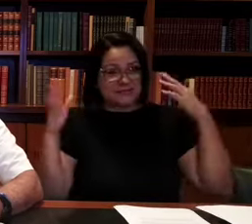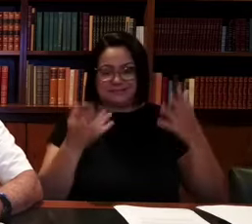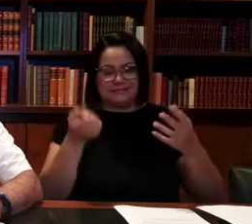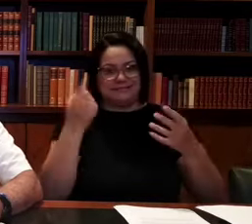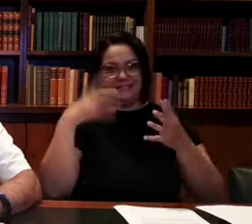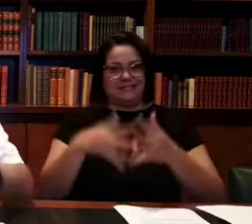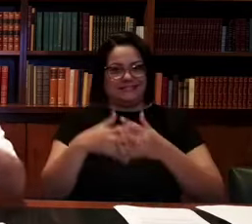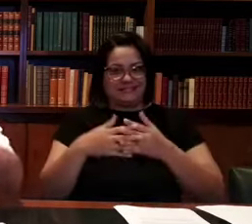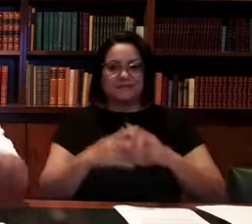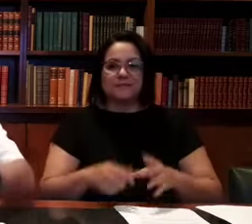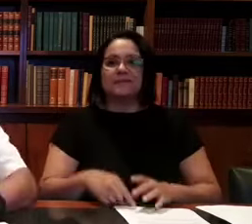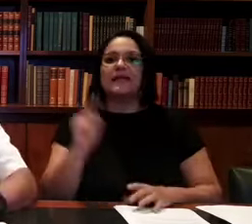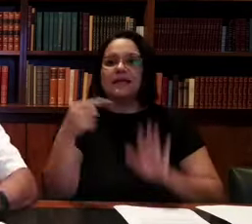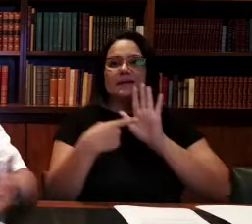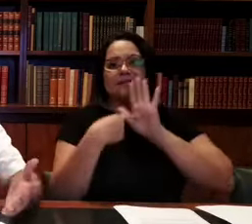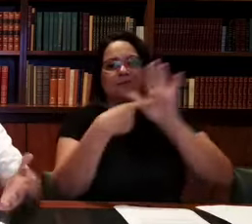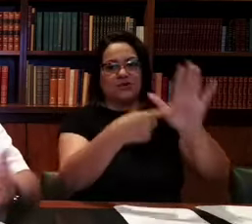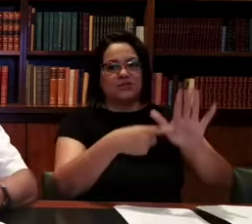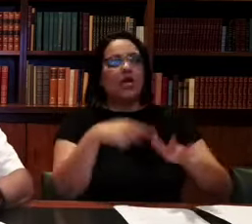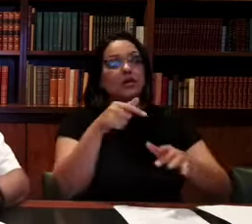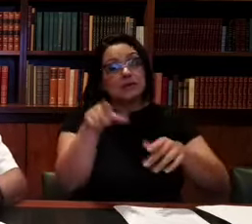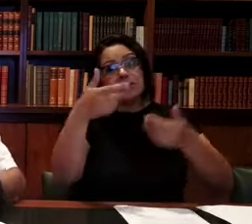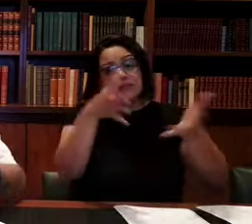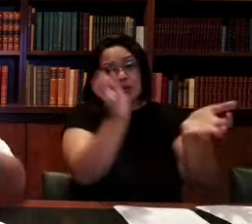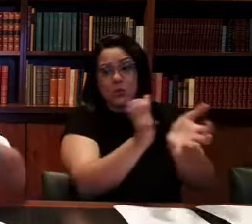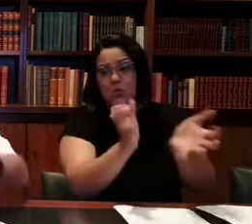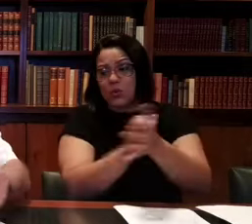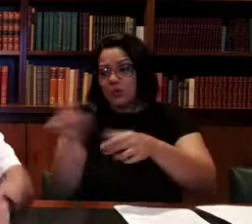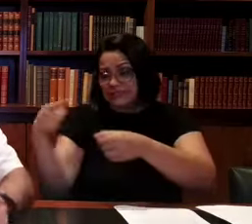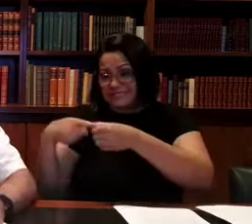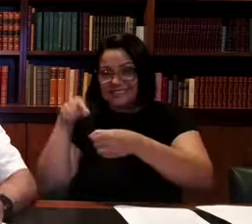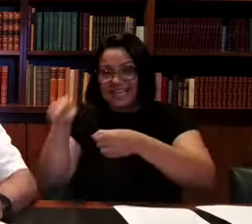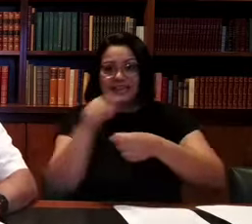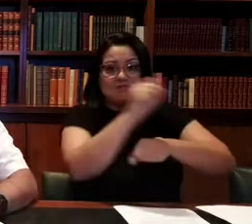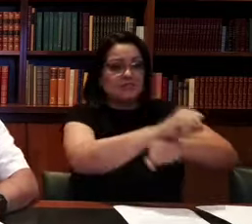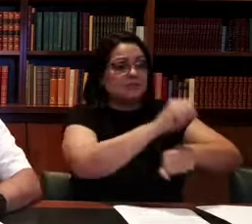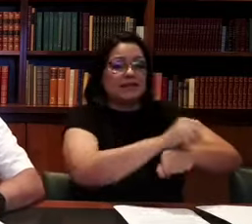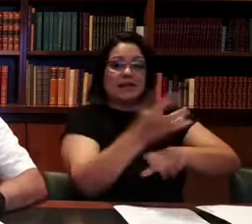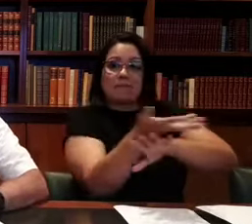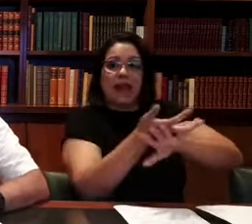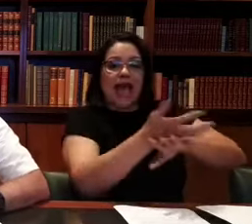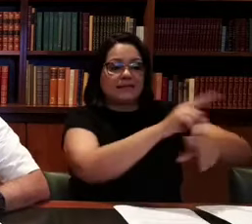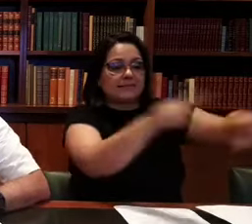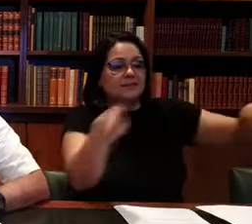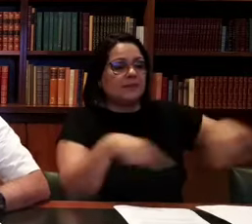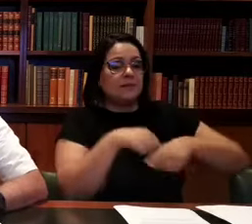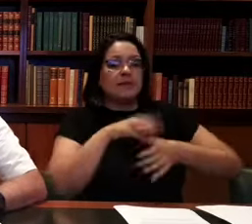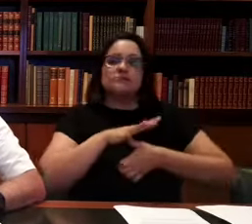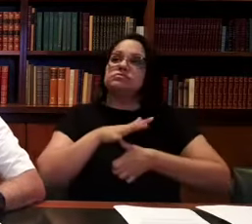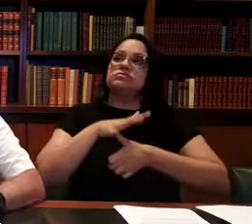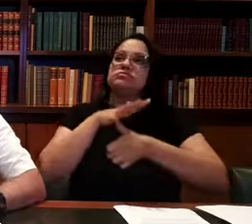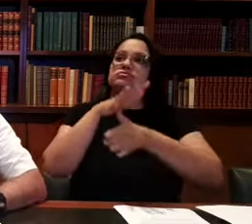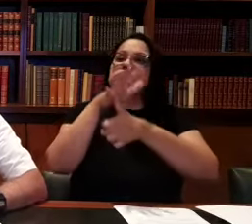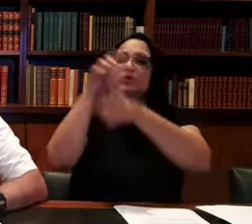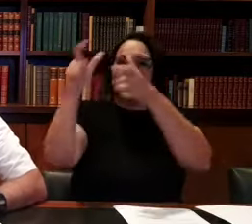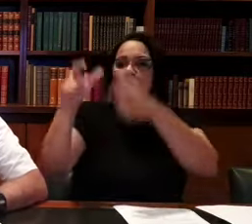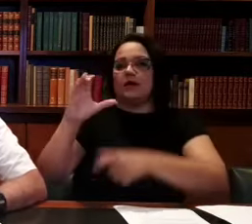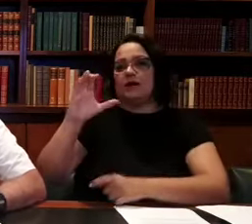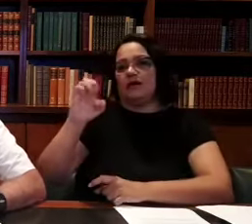mostrou o vídeo para só tava esperando a praça peço desculpa mas quando nós fomos ali passamos por Sertânia